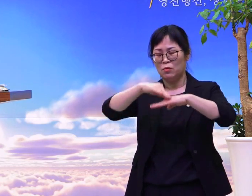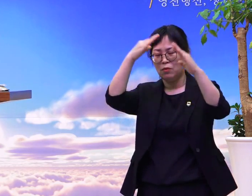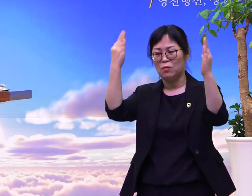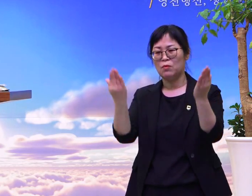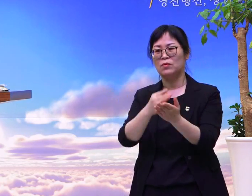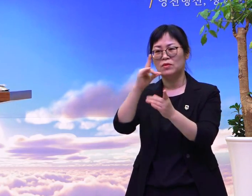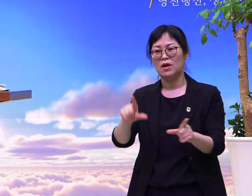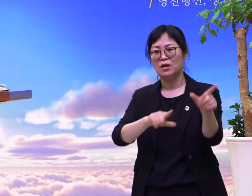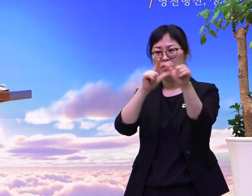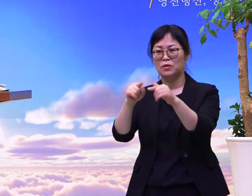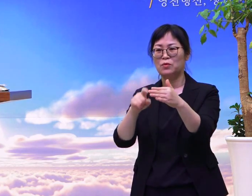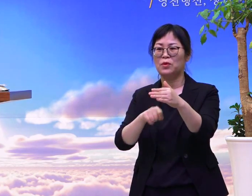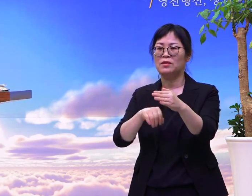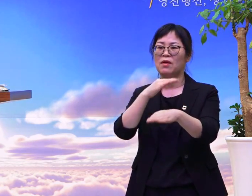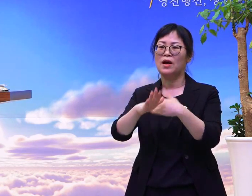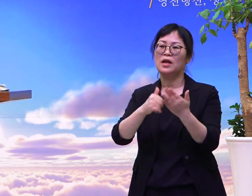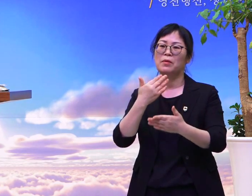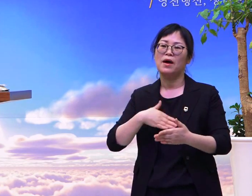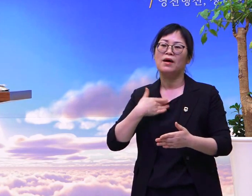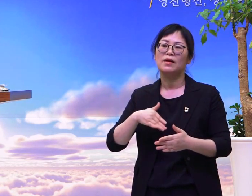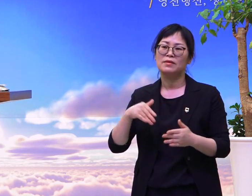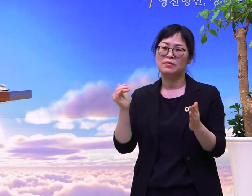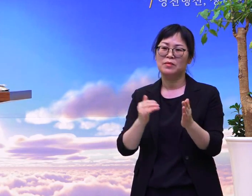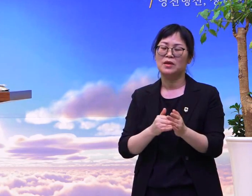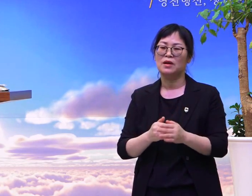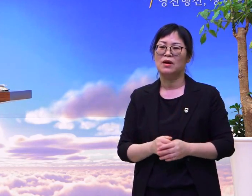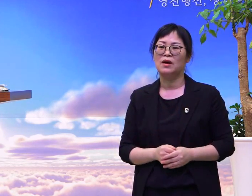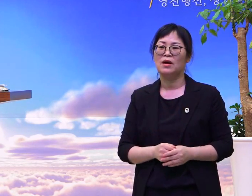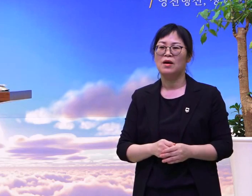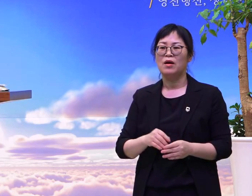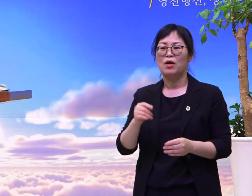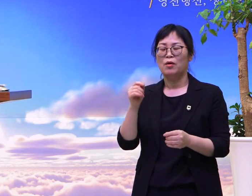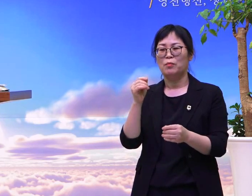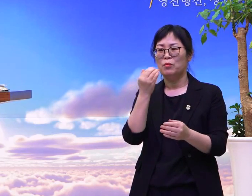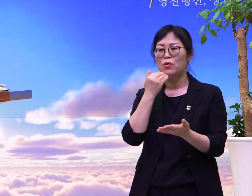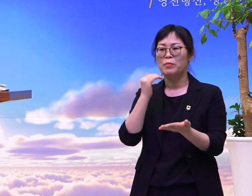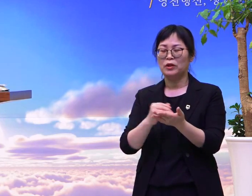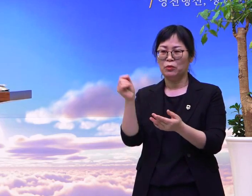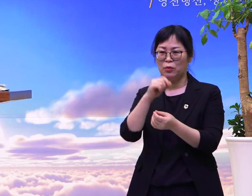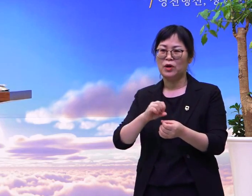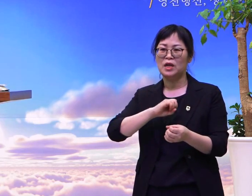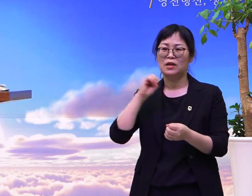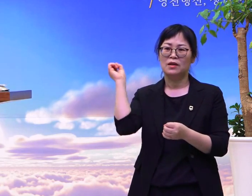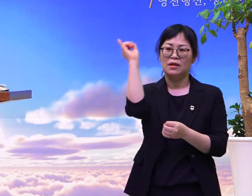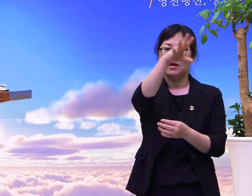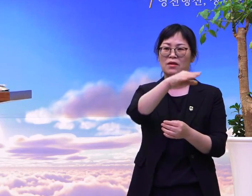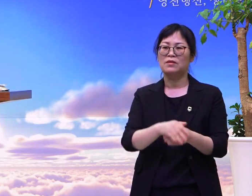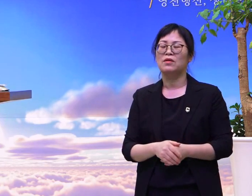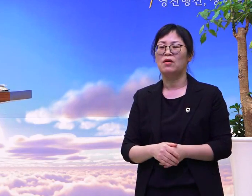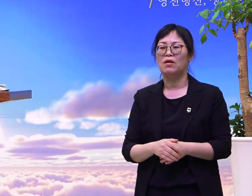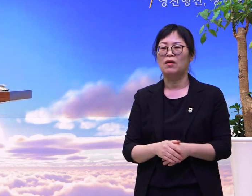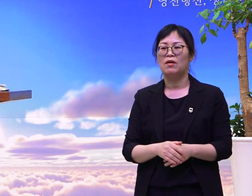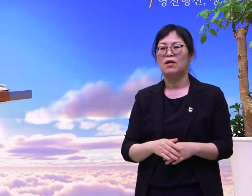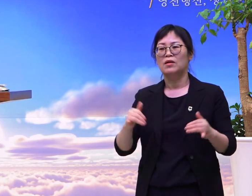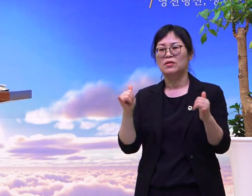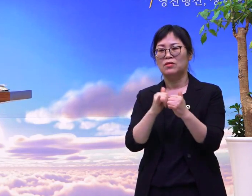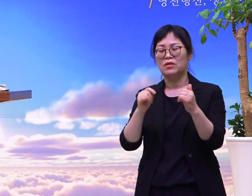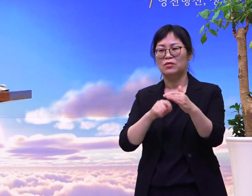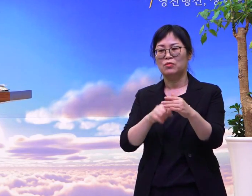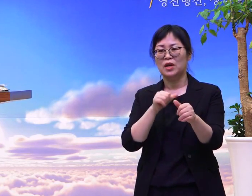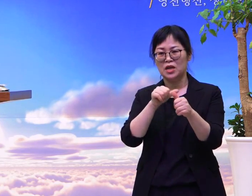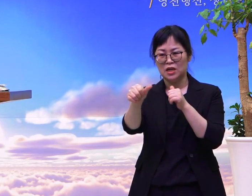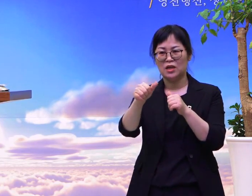그가 믿음으로 물맷돌을 날려서 골리앗을 물리치고 나라를 구했지만 미움을